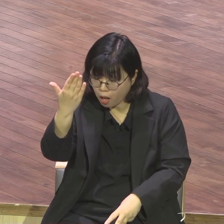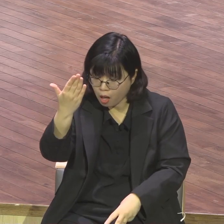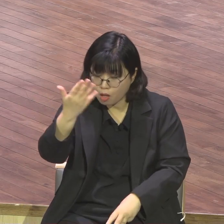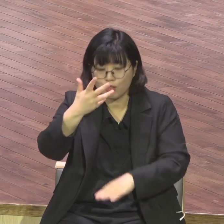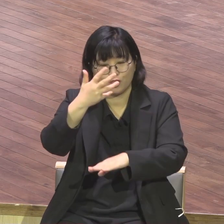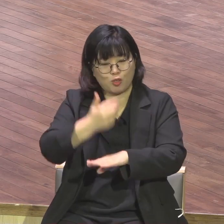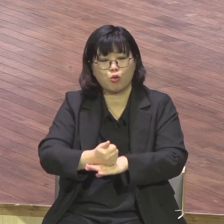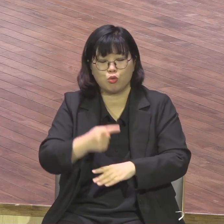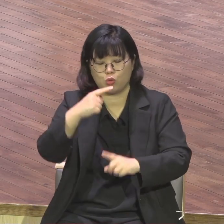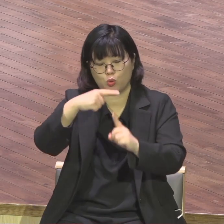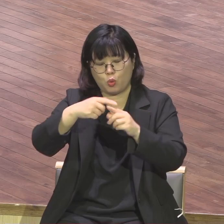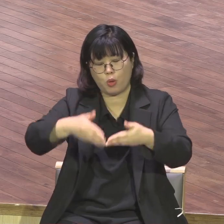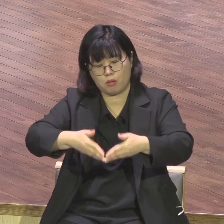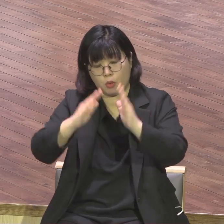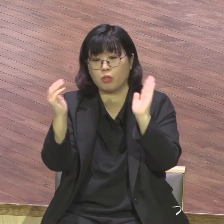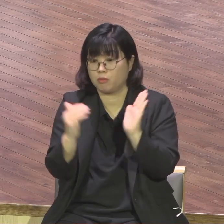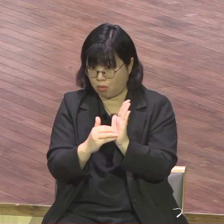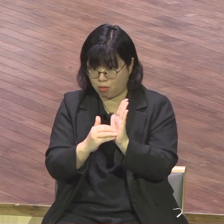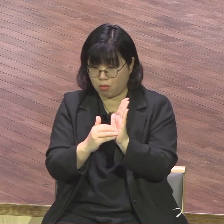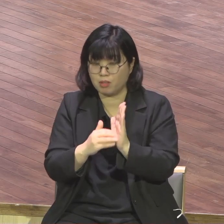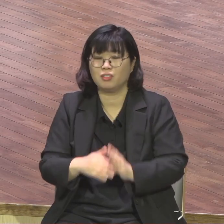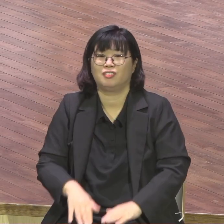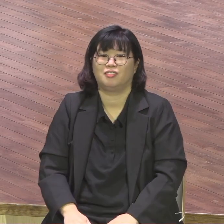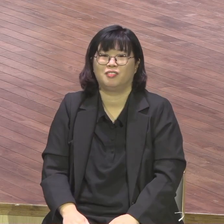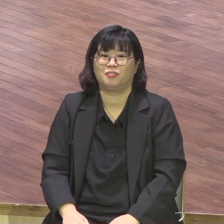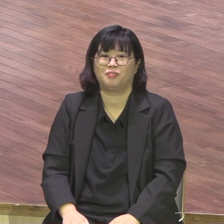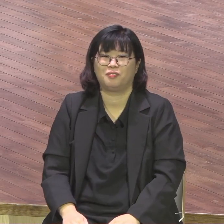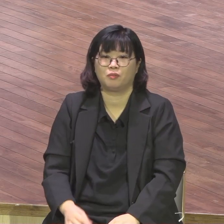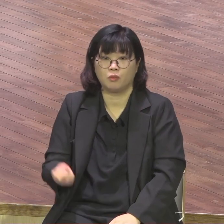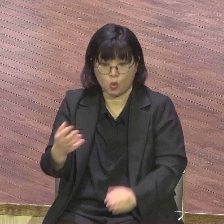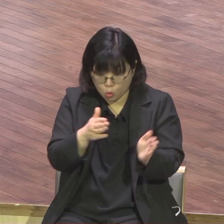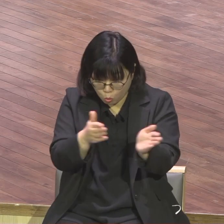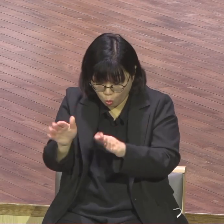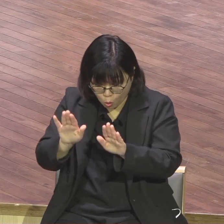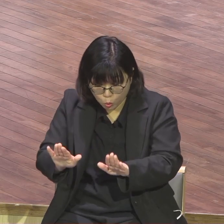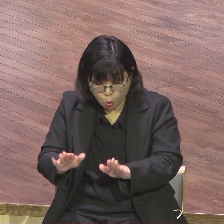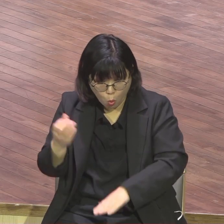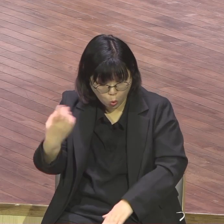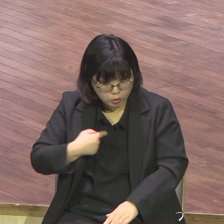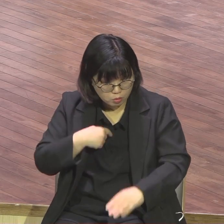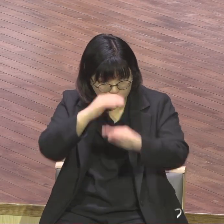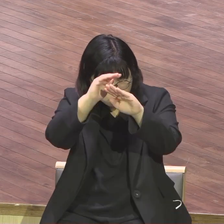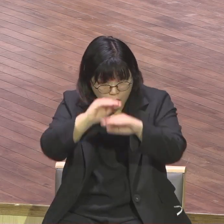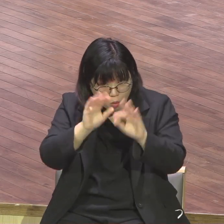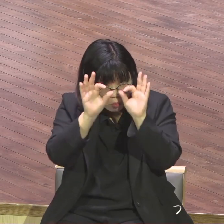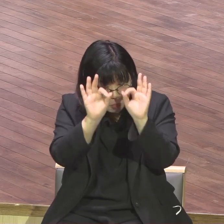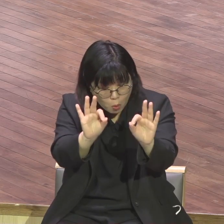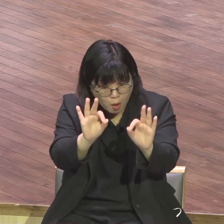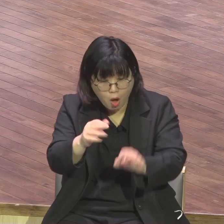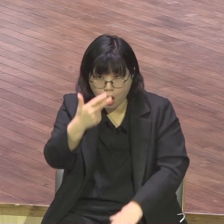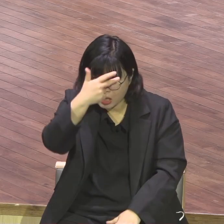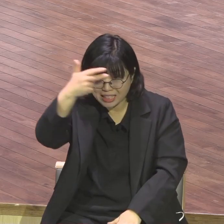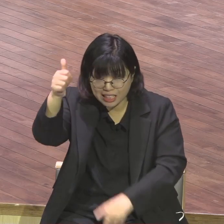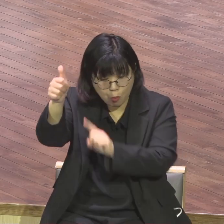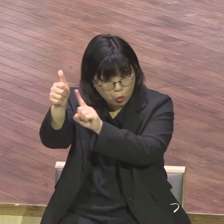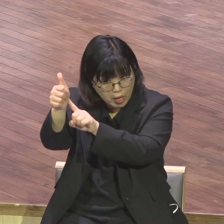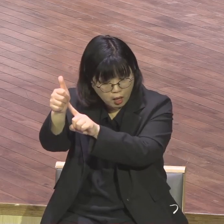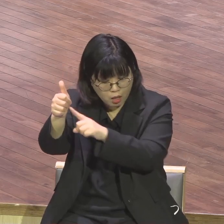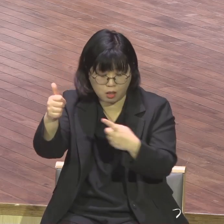이 두 사람이 등장하는데 디모데가 목회자라고 하면 에바브로디도는 평신도예요. 그냥